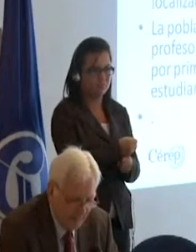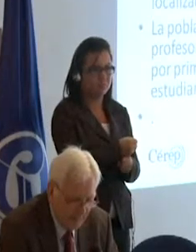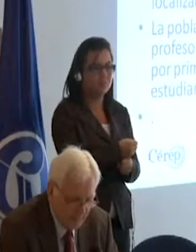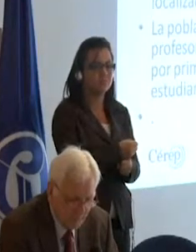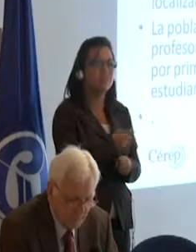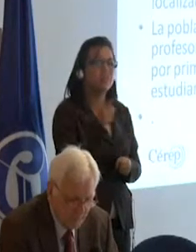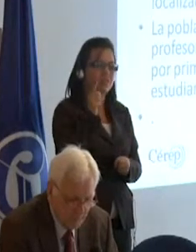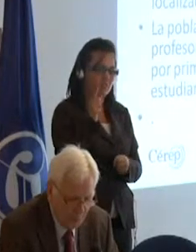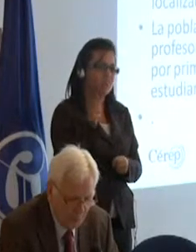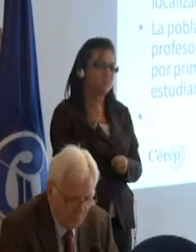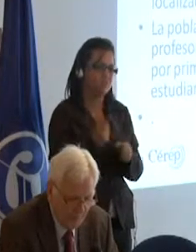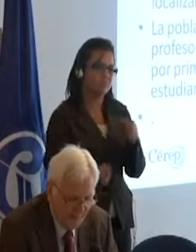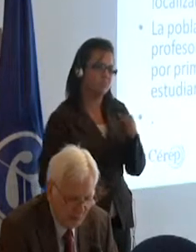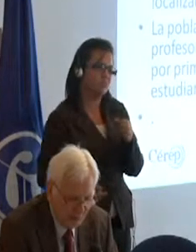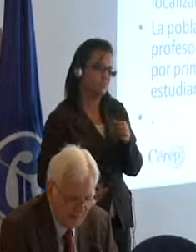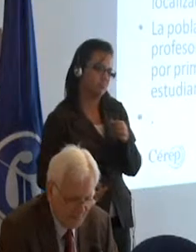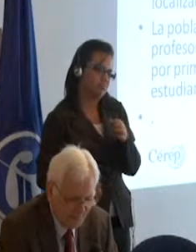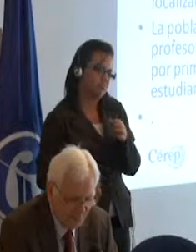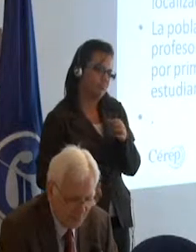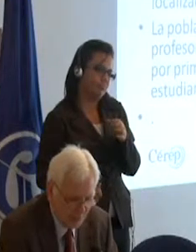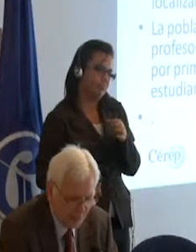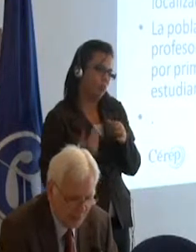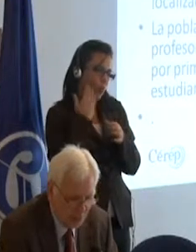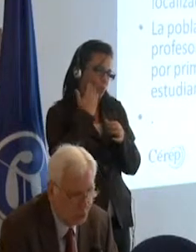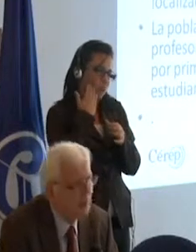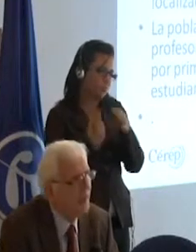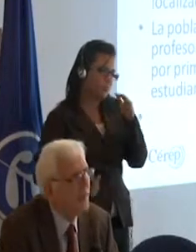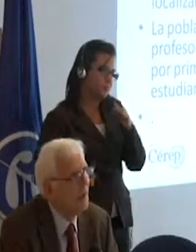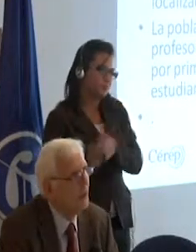y en el cual se creó en